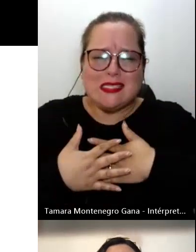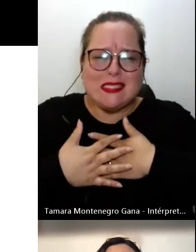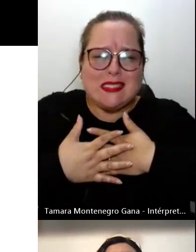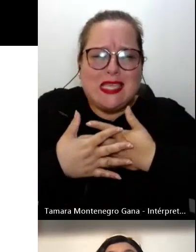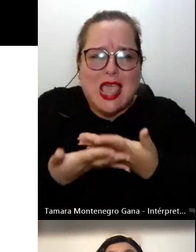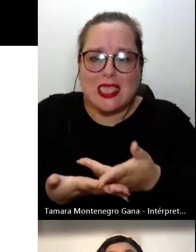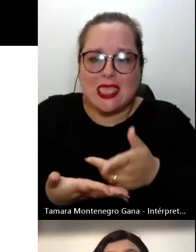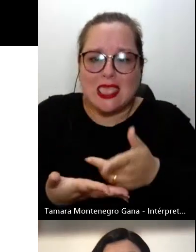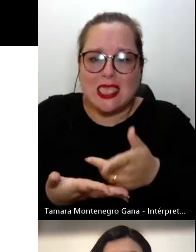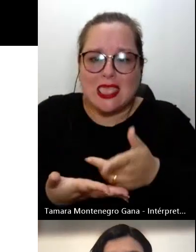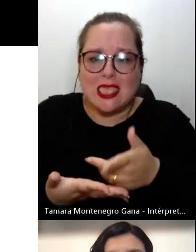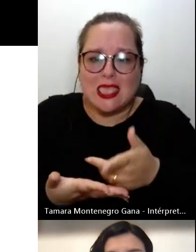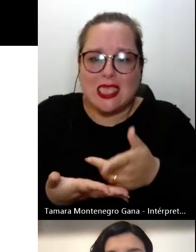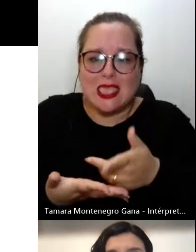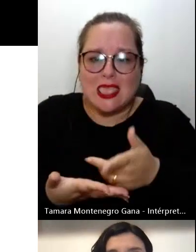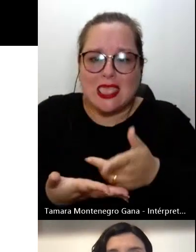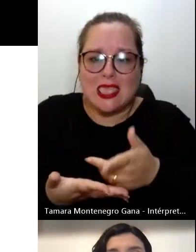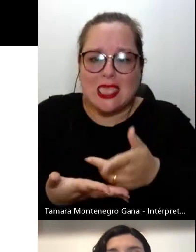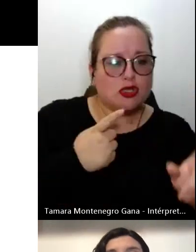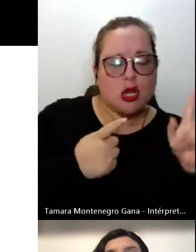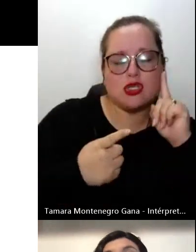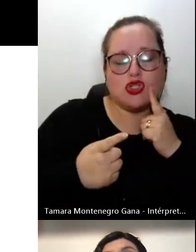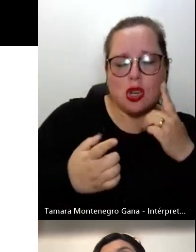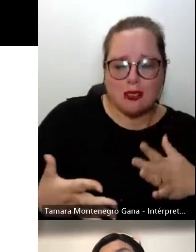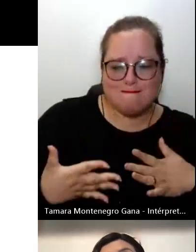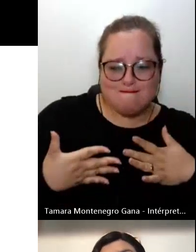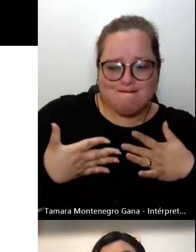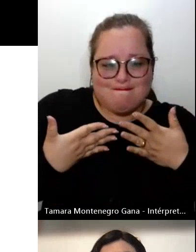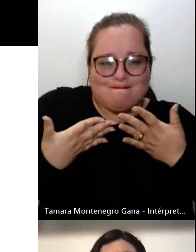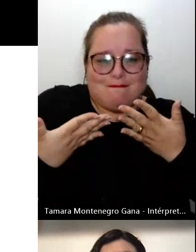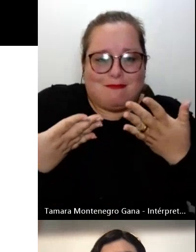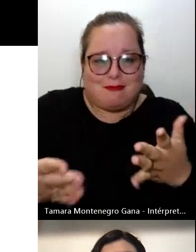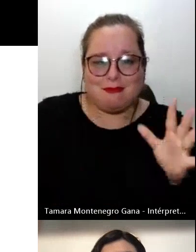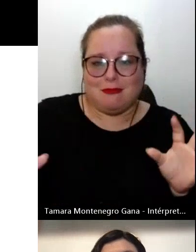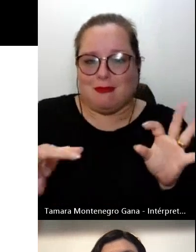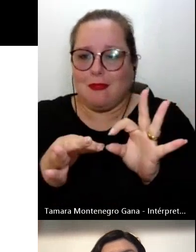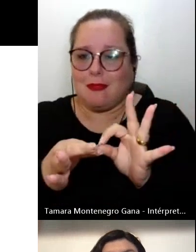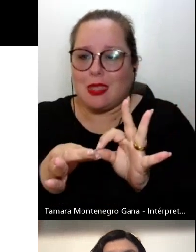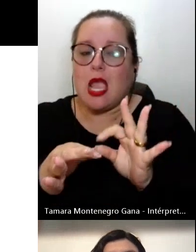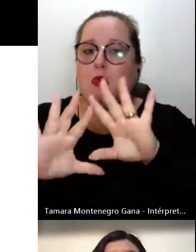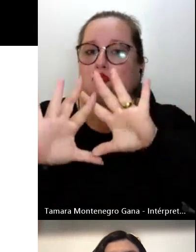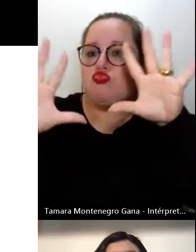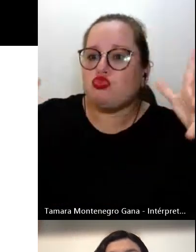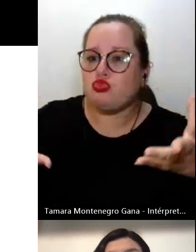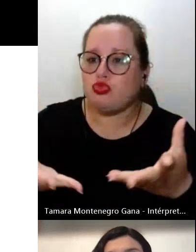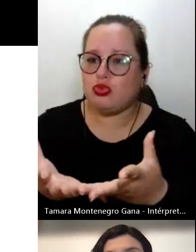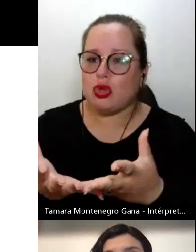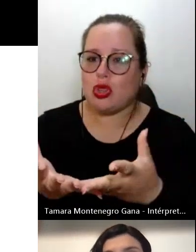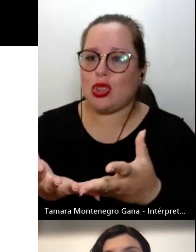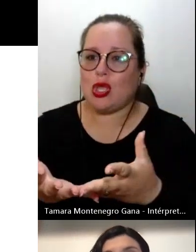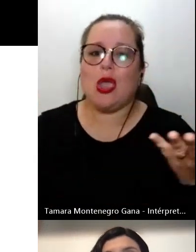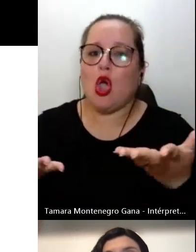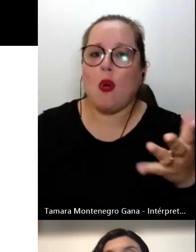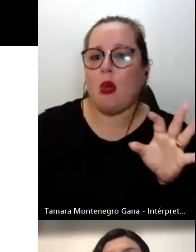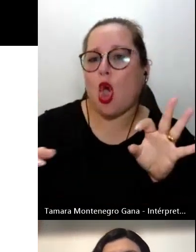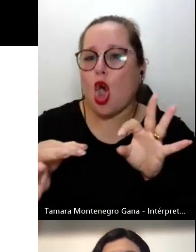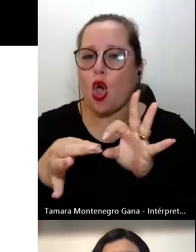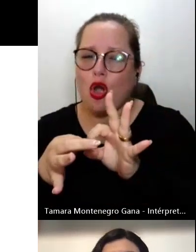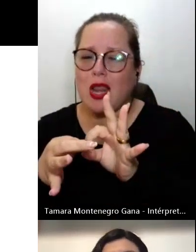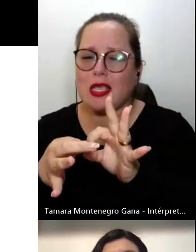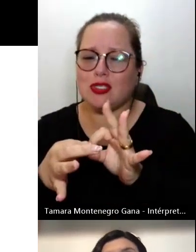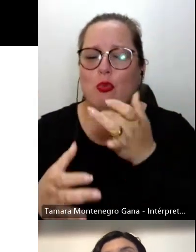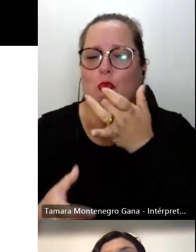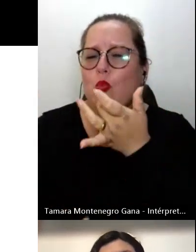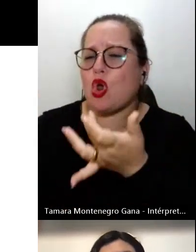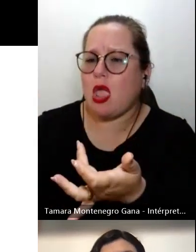sordas alrededor del mundo, ¿no? Y que se basa en que existe una conexión